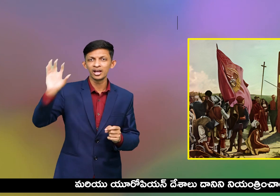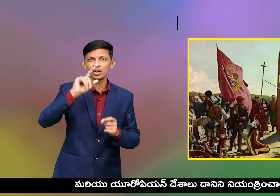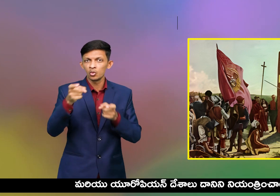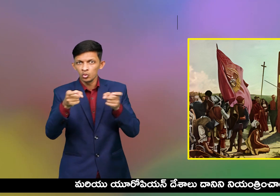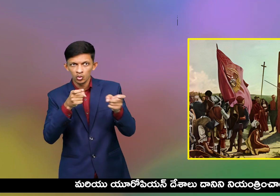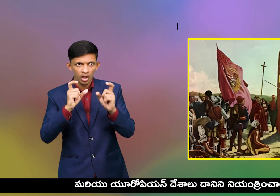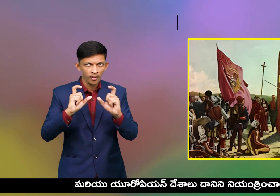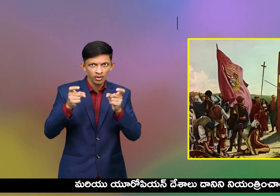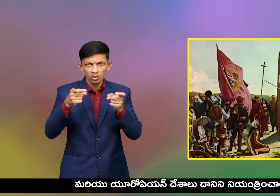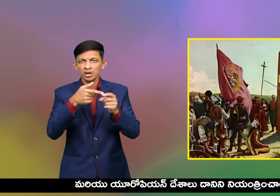నియంత్రించాలని కోరుకోలేదు.